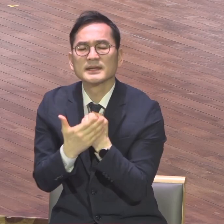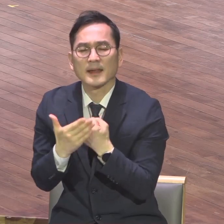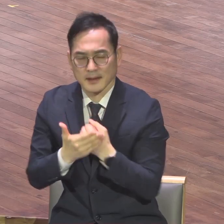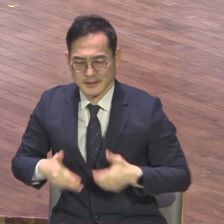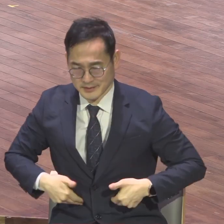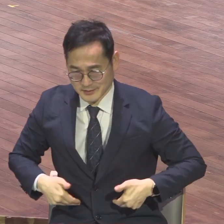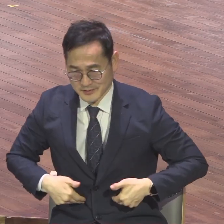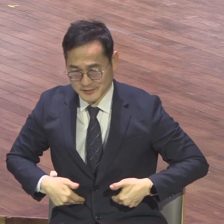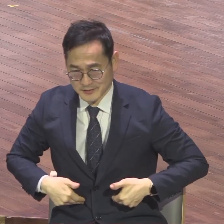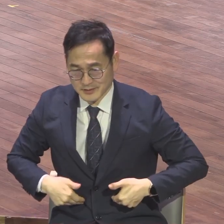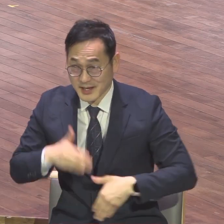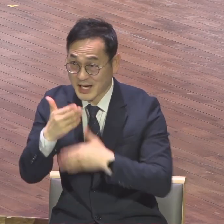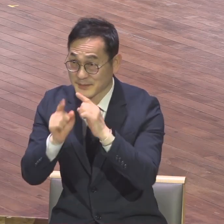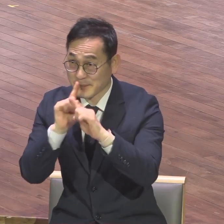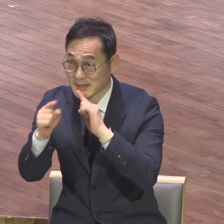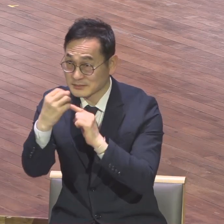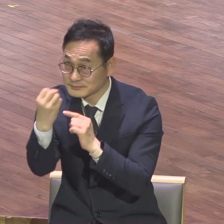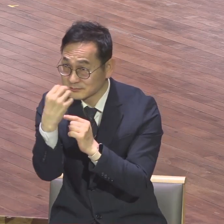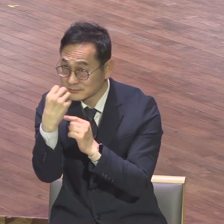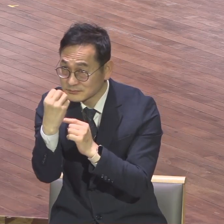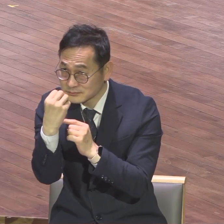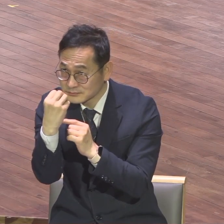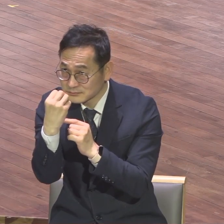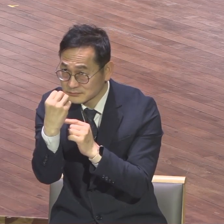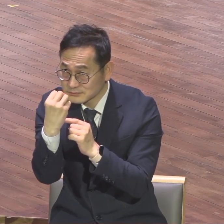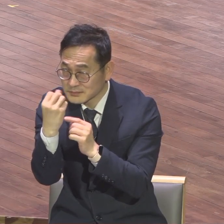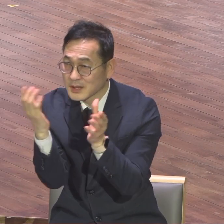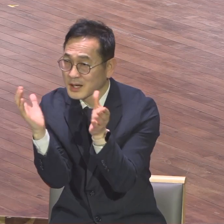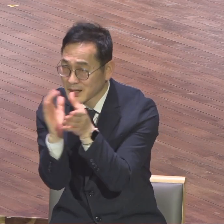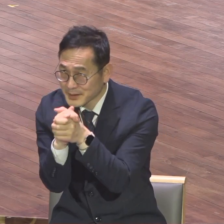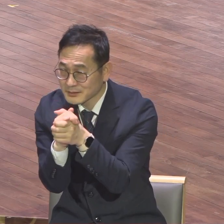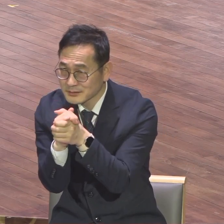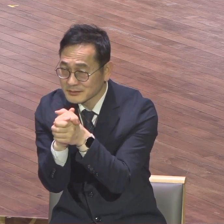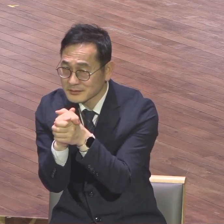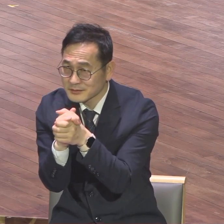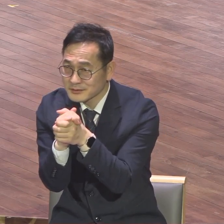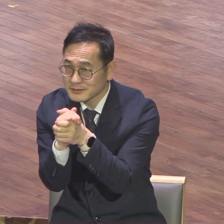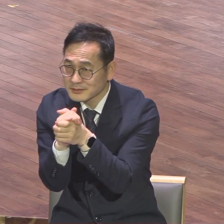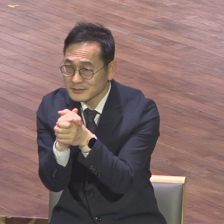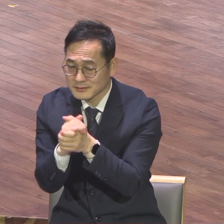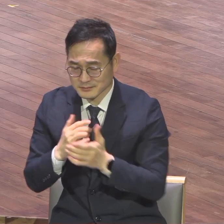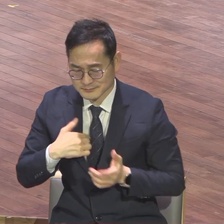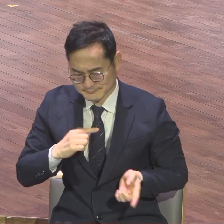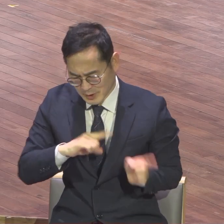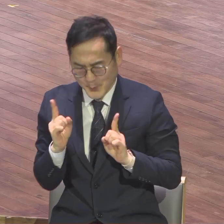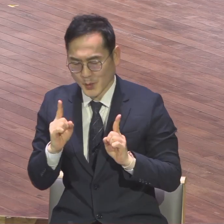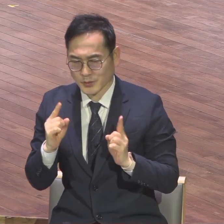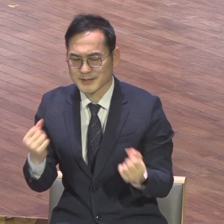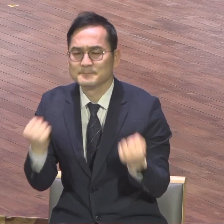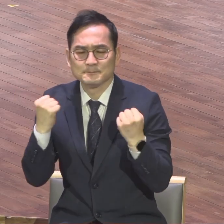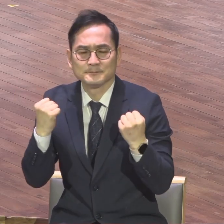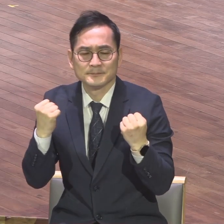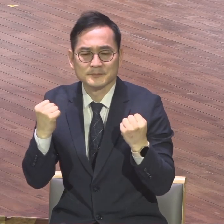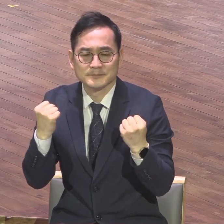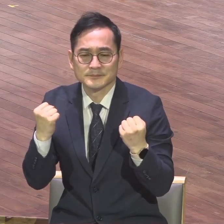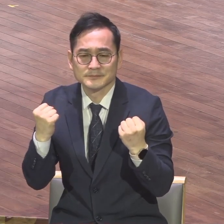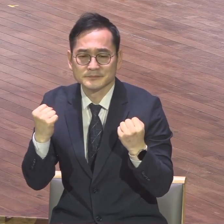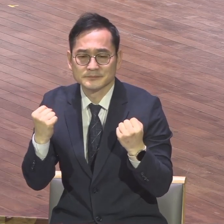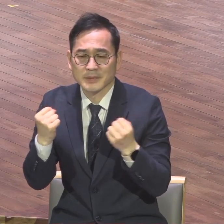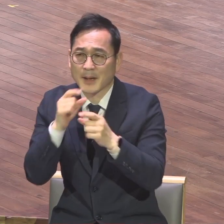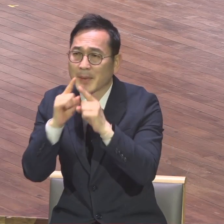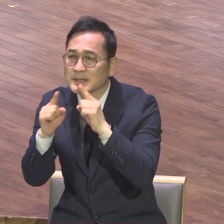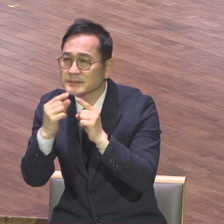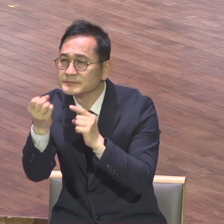우리에게 말씀을 주셨기 때문에 말씀으로 치유되고 말씀으로 회복하고 말씀